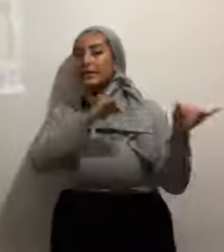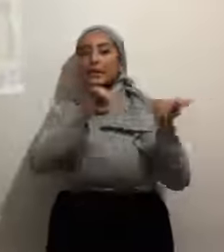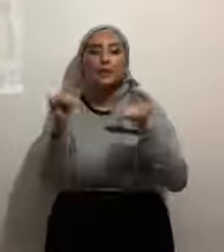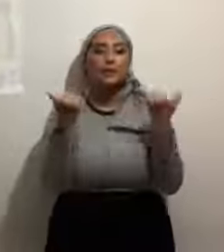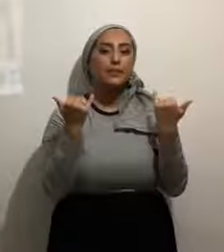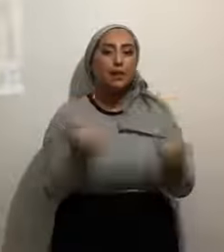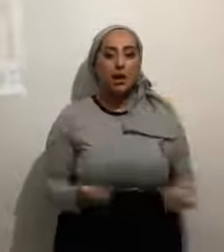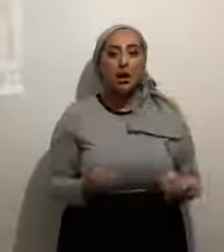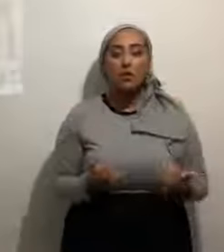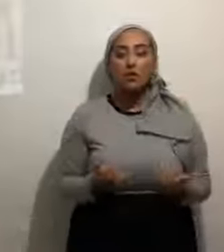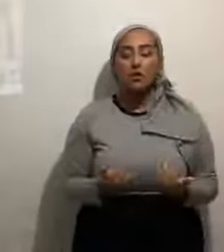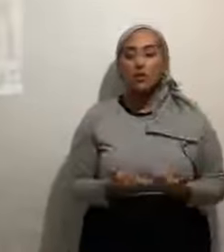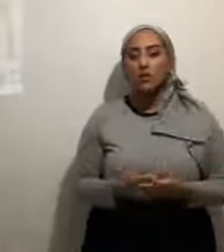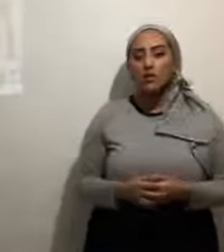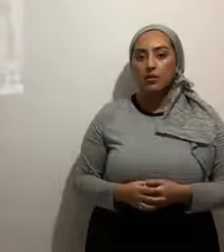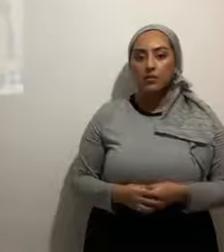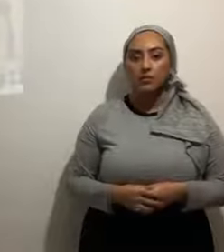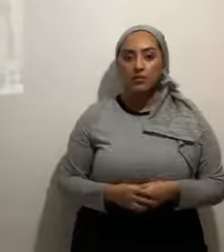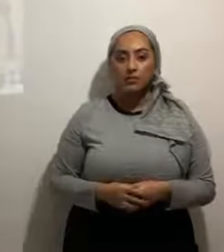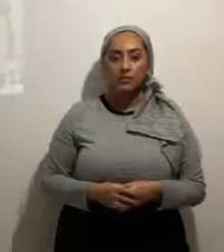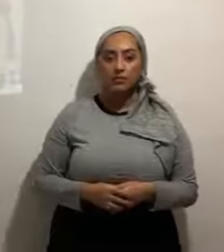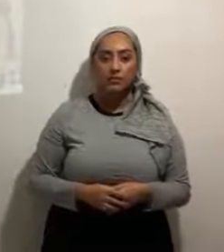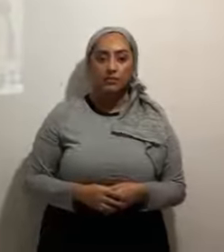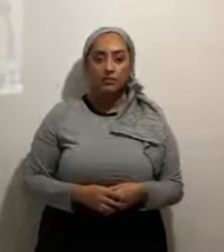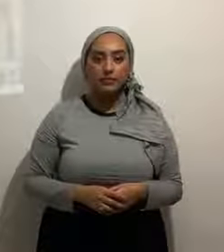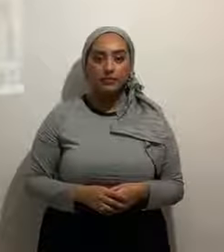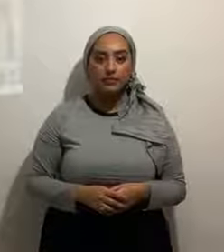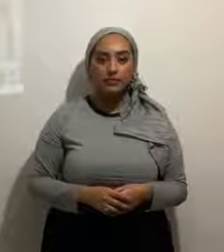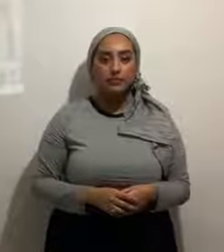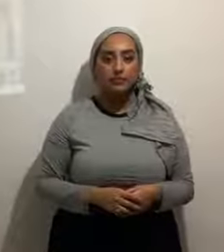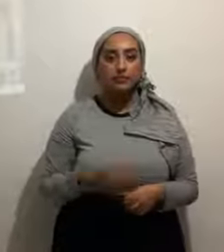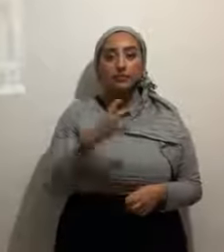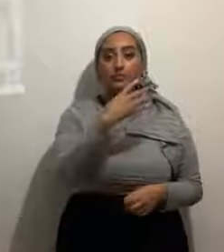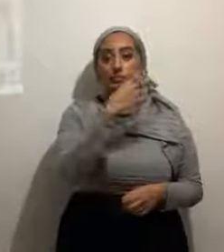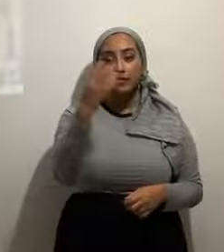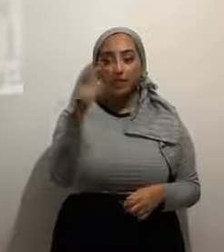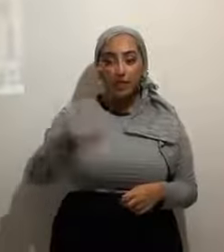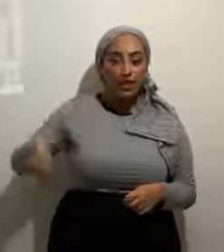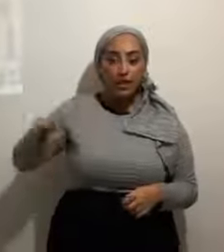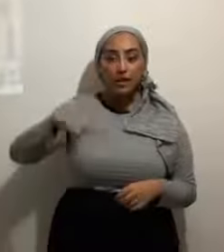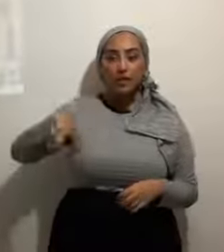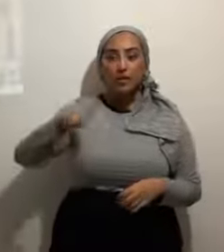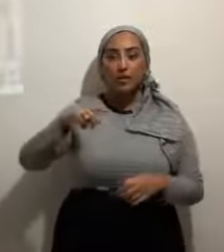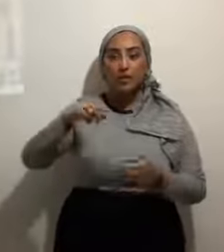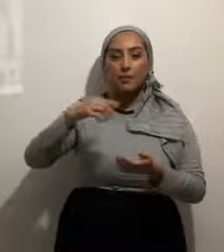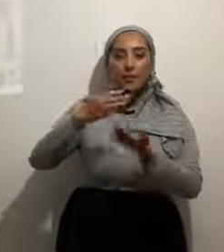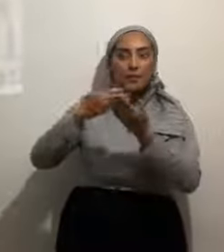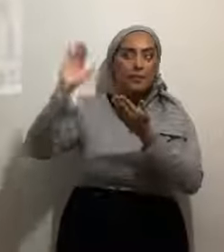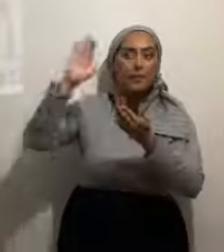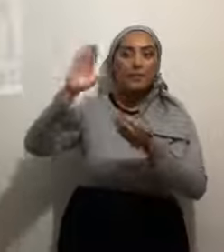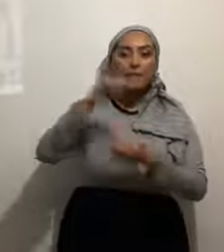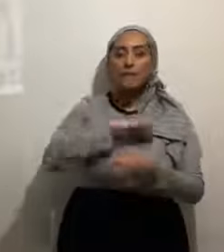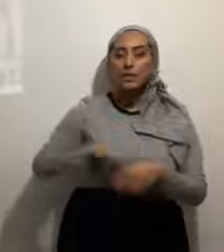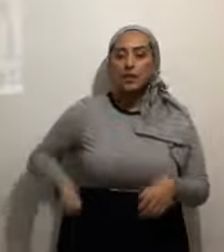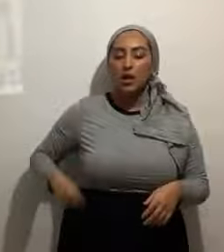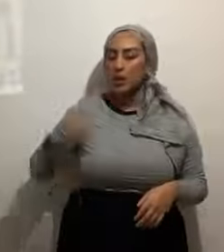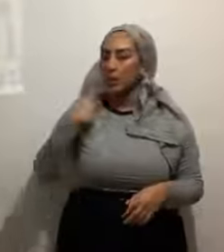ahora. Y desecharon al Mesías. Nosotros no. Nosotros